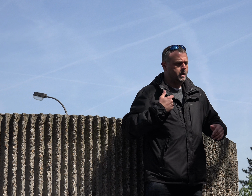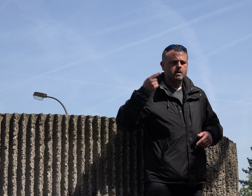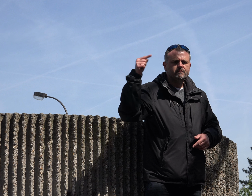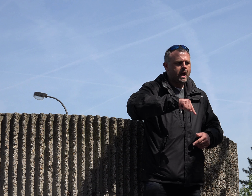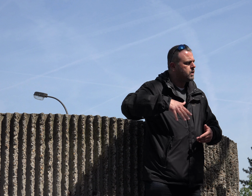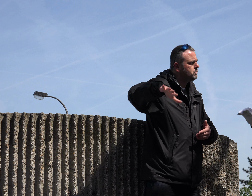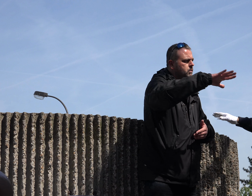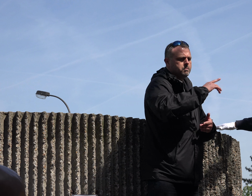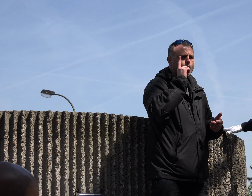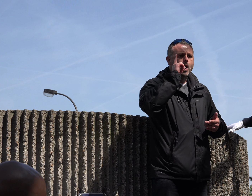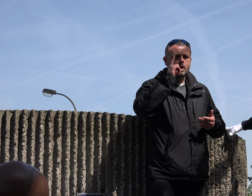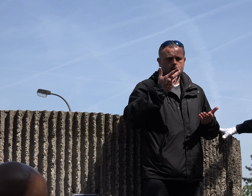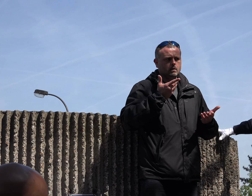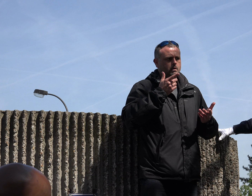y compris, c'est pour ça que je suis